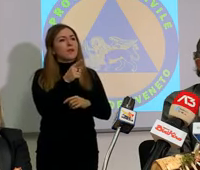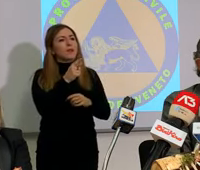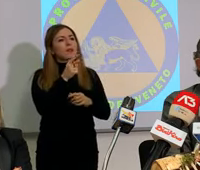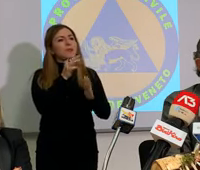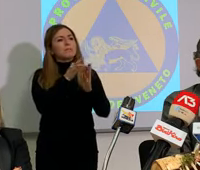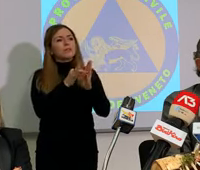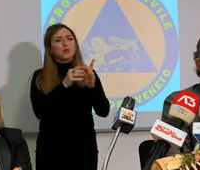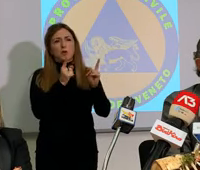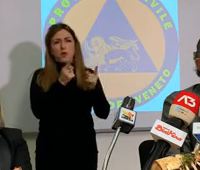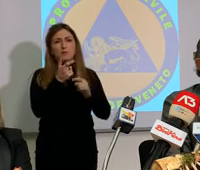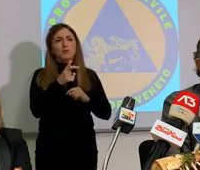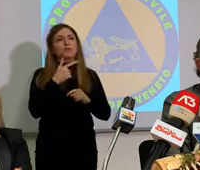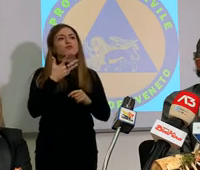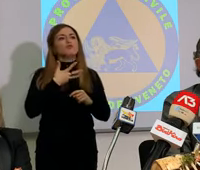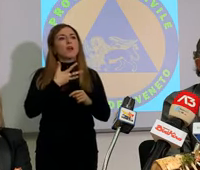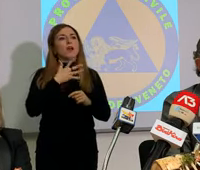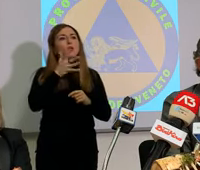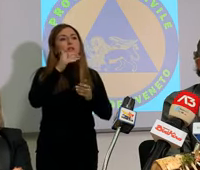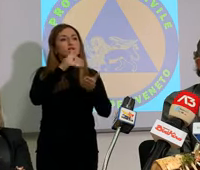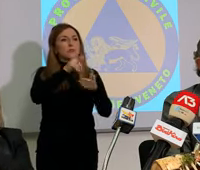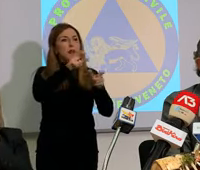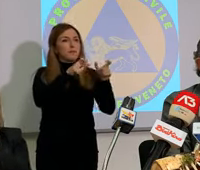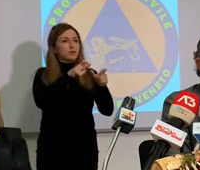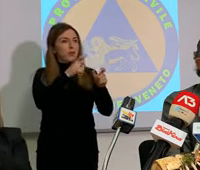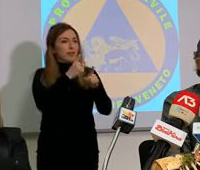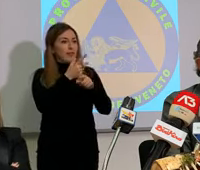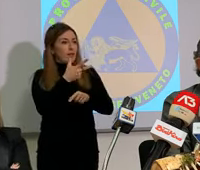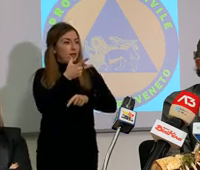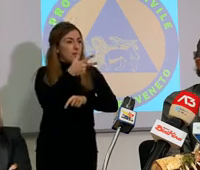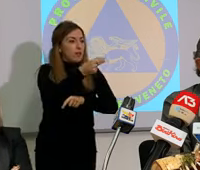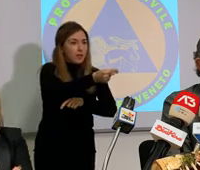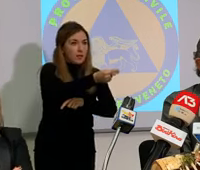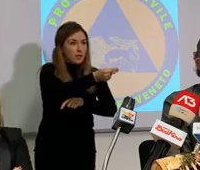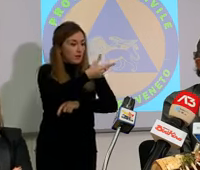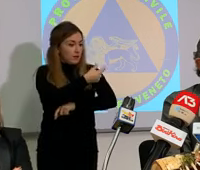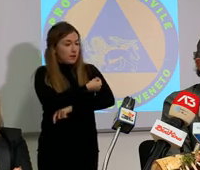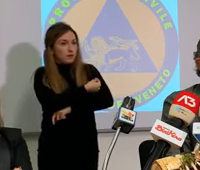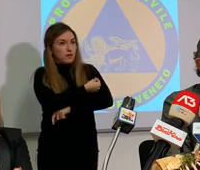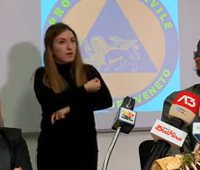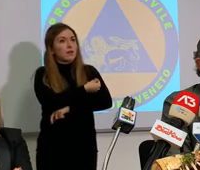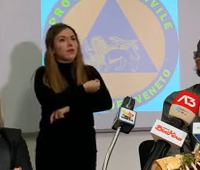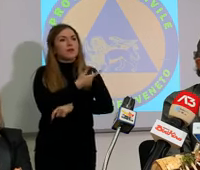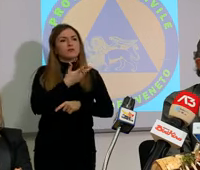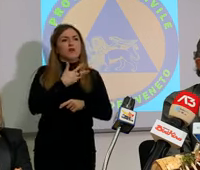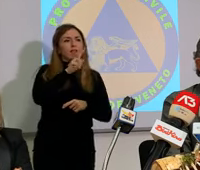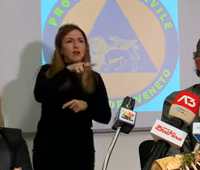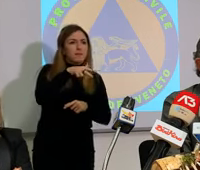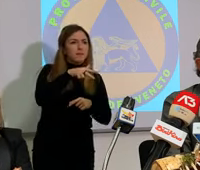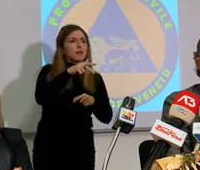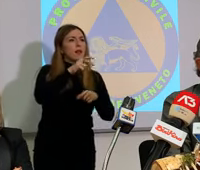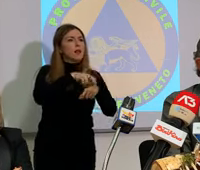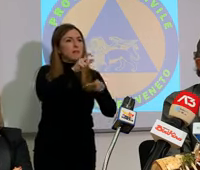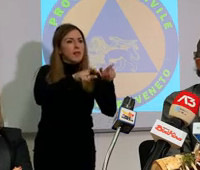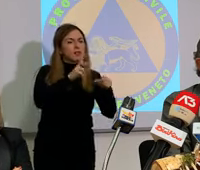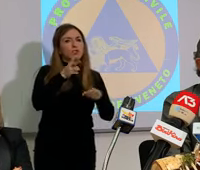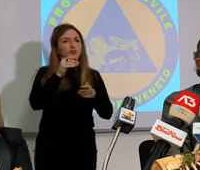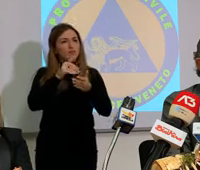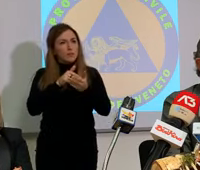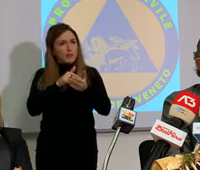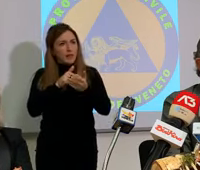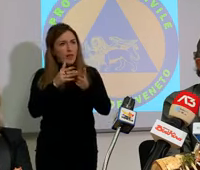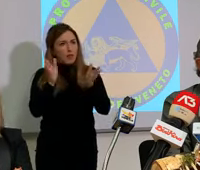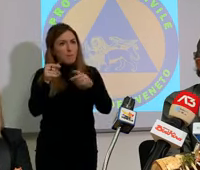che i 15.000 vaccinatori previsti dal bando del commissario straordinario domenico arcuri i 3 mila medici e i 12mila del comparto a